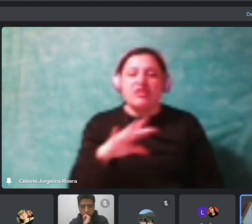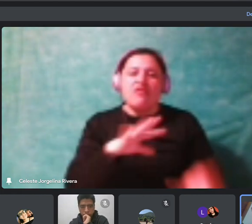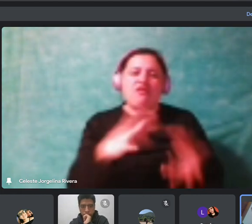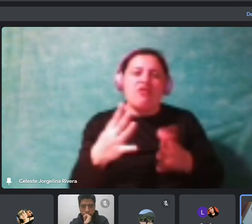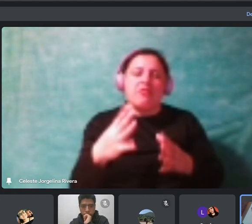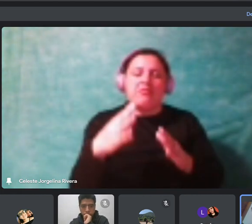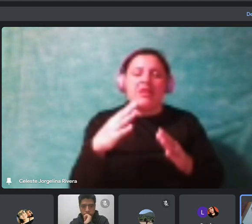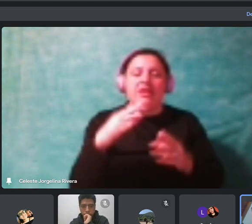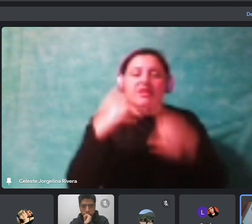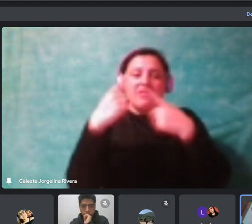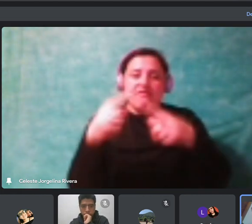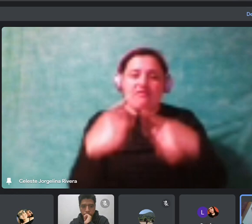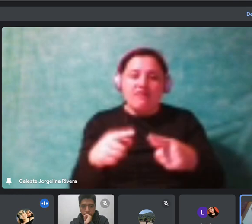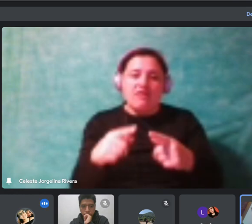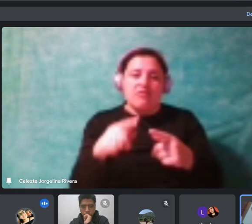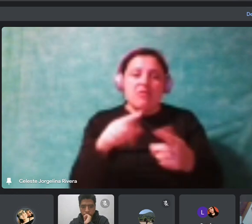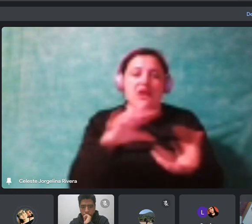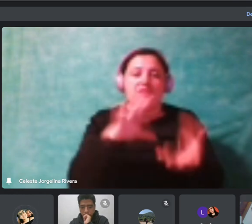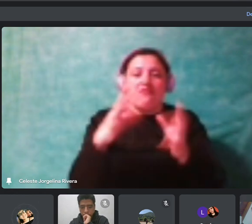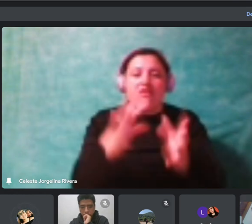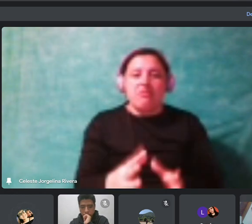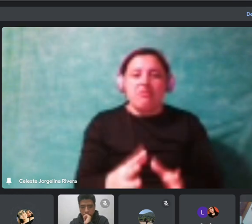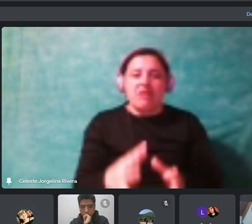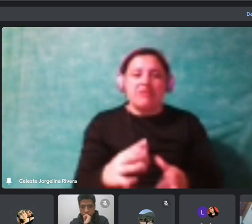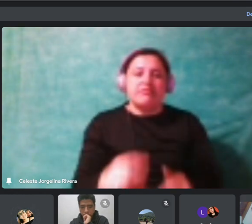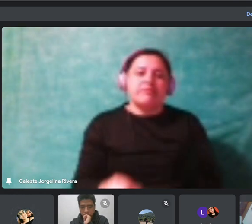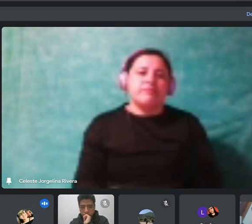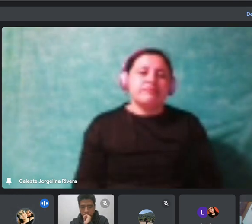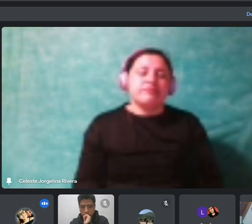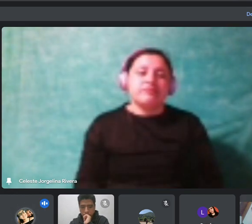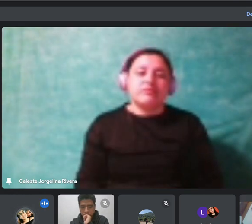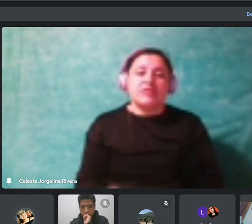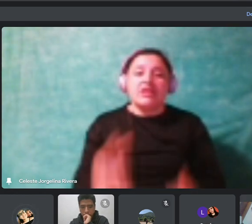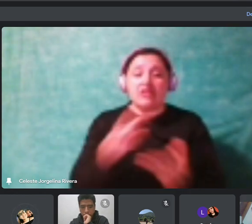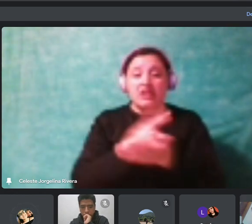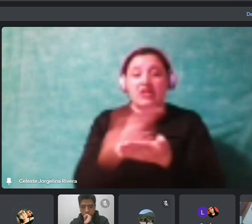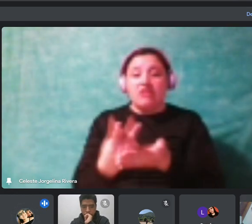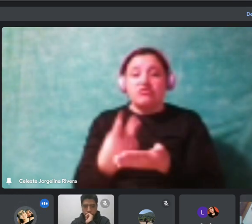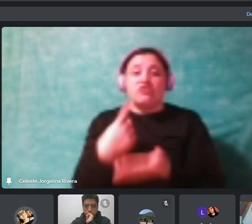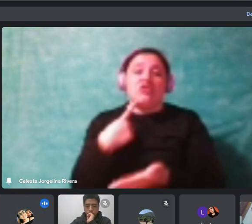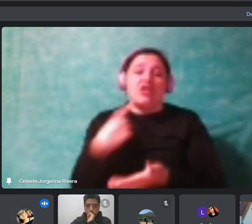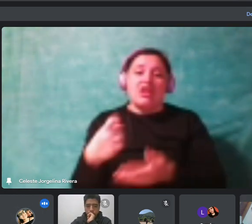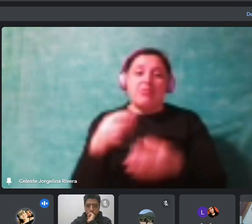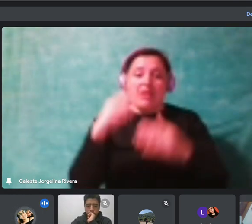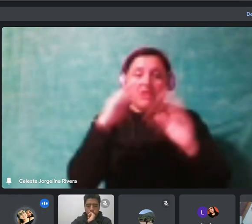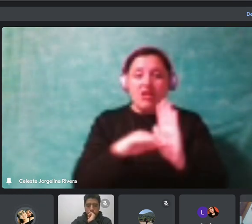vos? Sí, eso, profe, porque tenía varias acepciones y